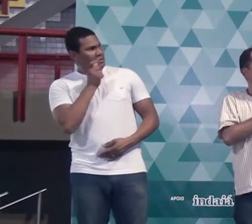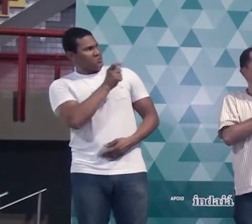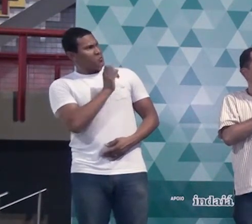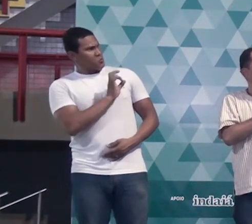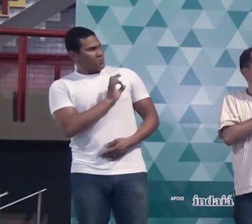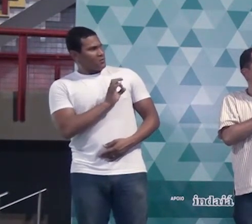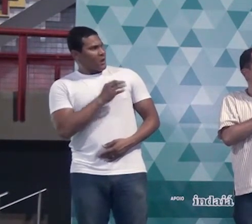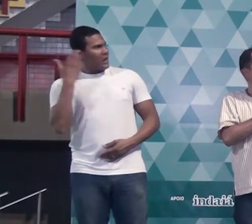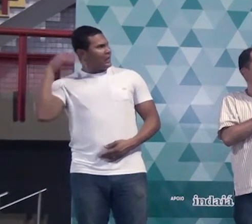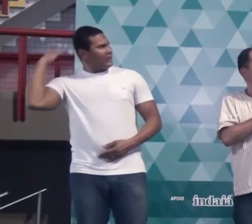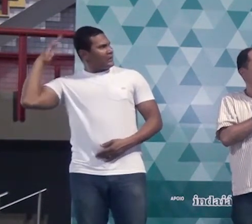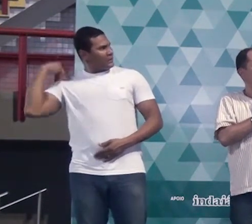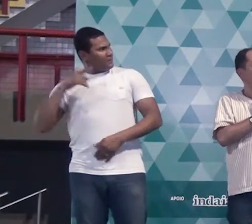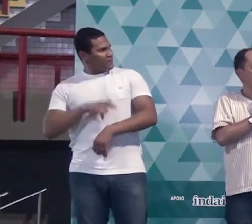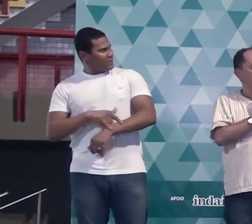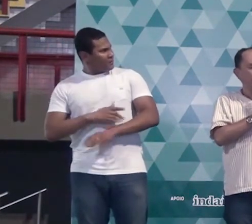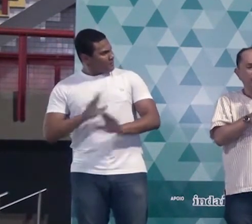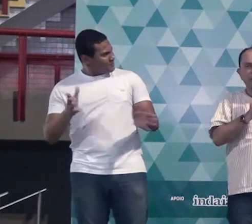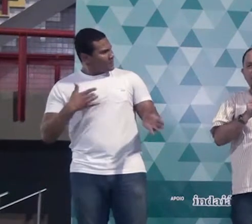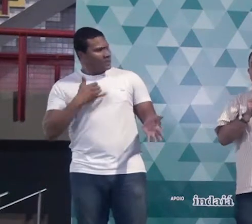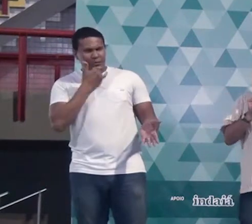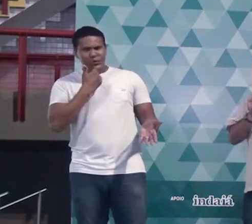aquela história do banheiro ainda, perdoa.